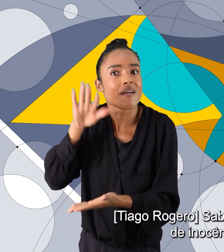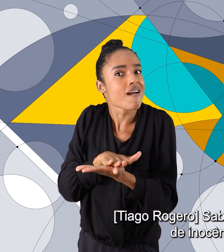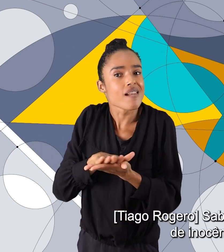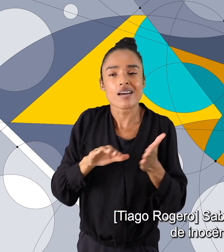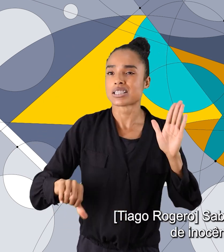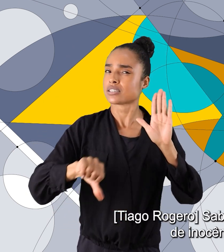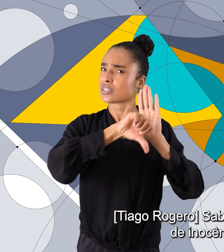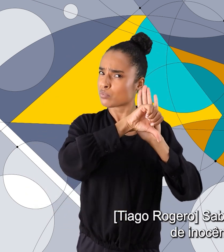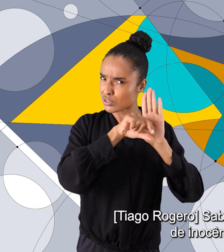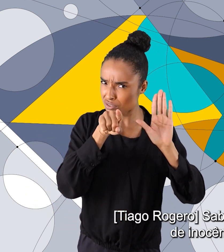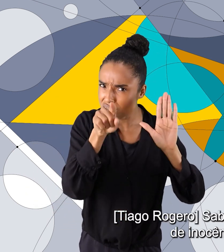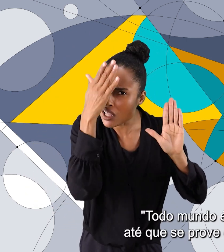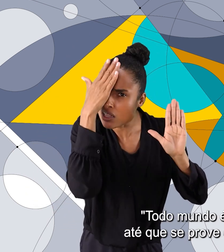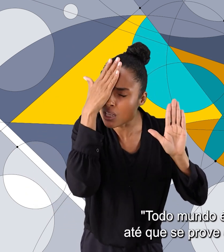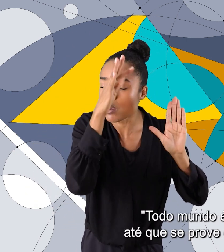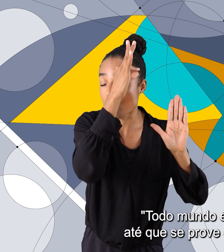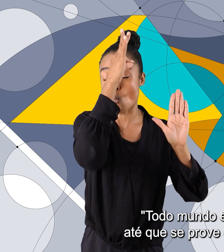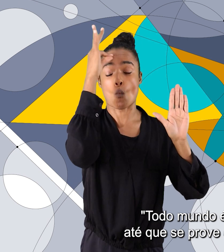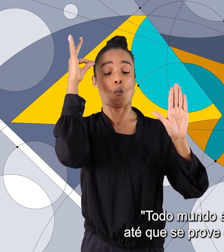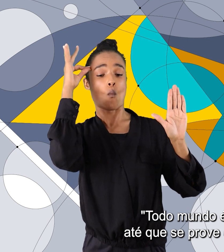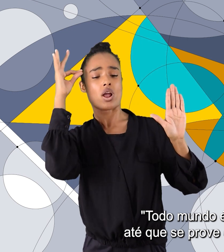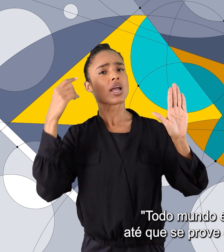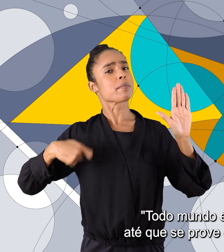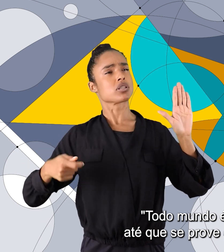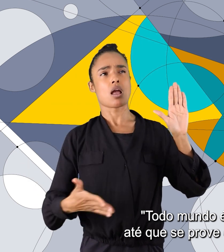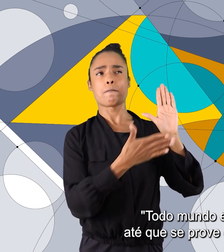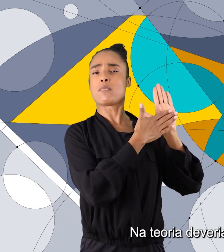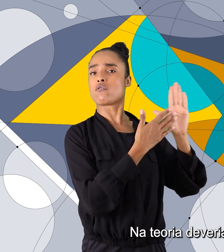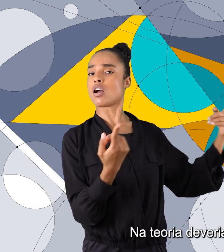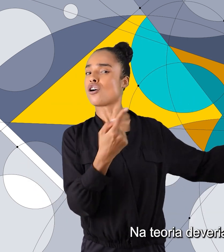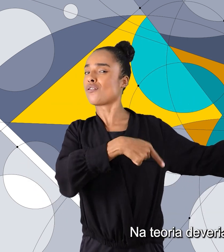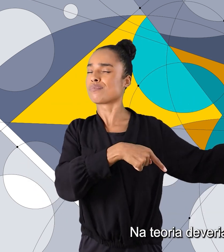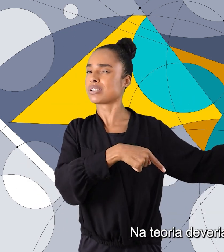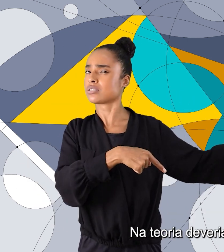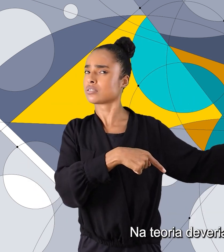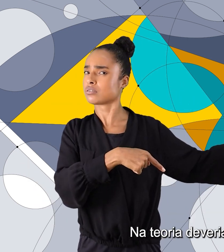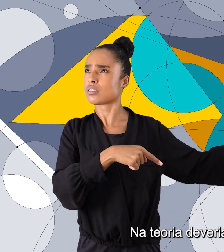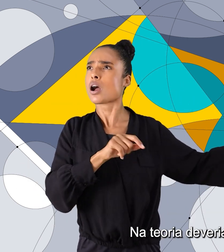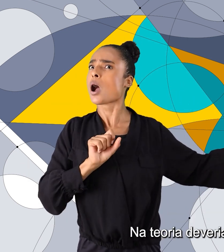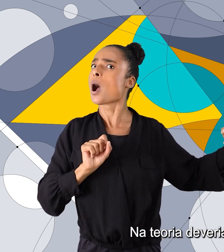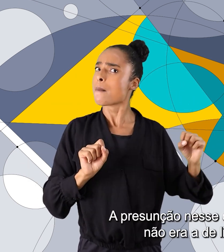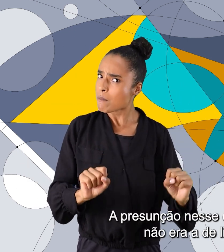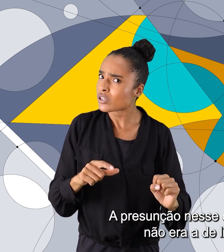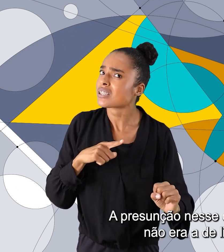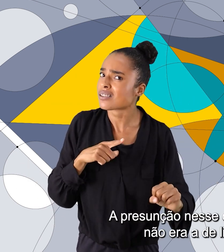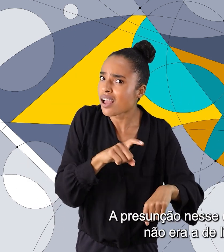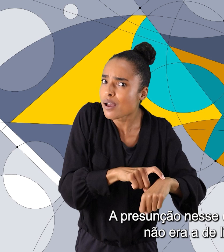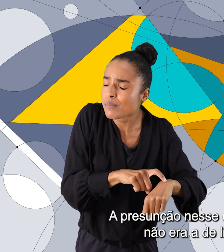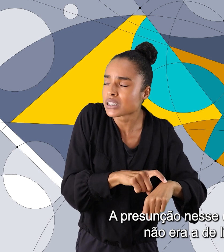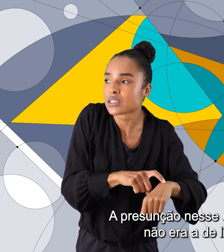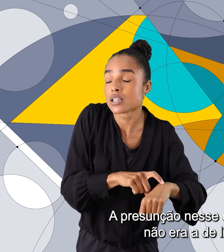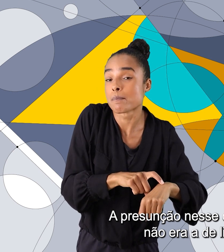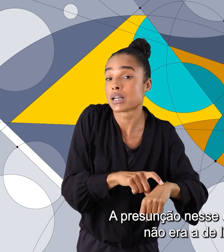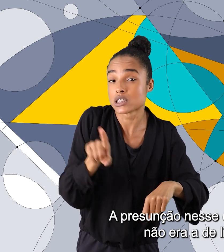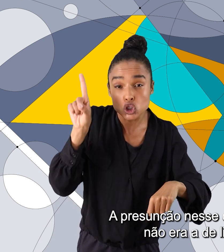Sabe a presunção de inocência? Todo mundo é inocente até que se prove o contrário? Na teoria, deveria ser assim. A presunção,